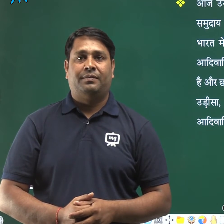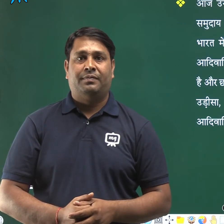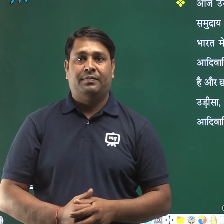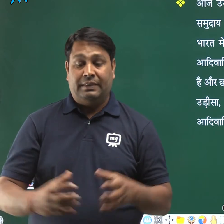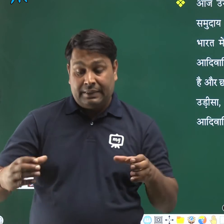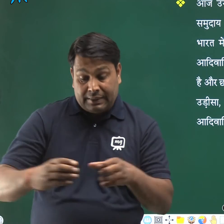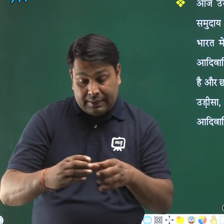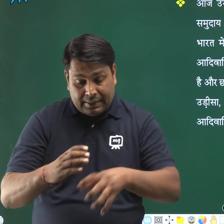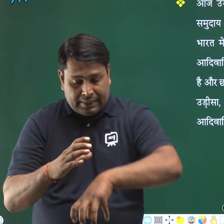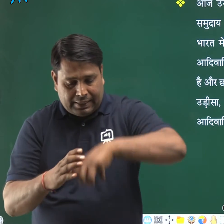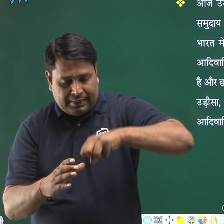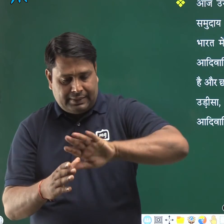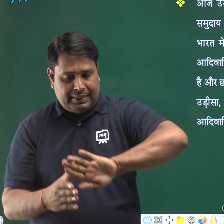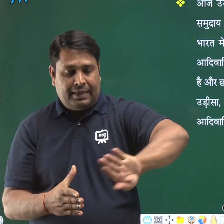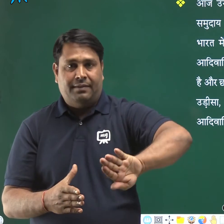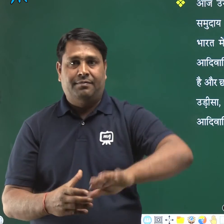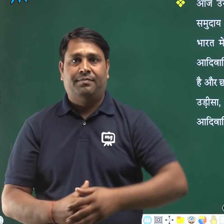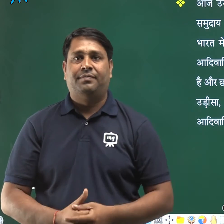हाशियाई